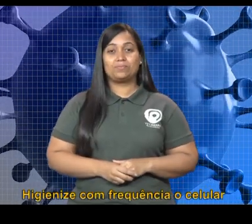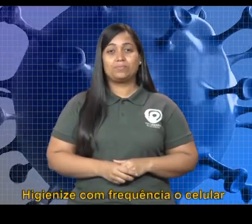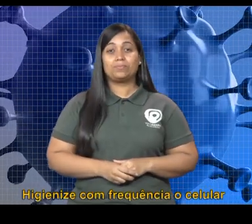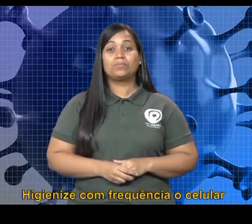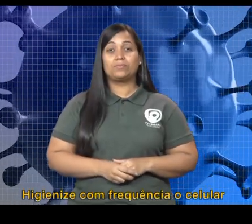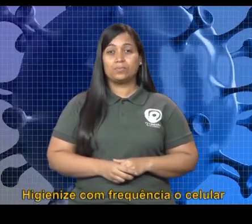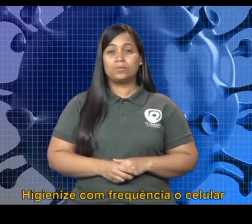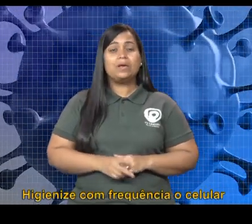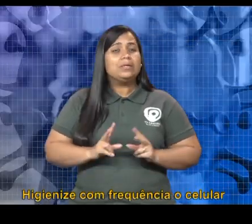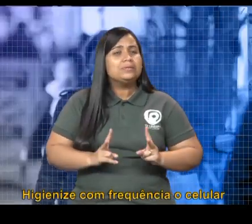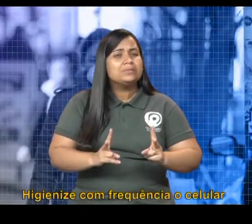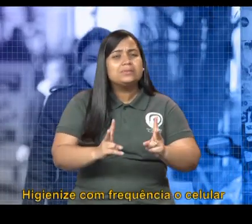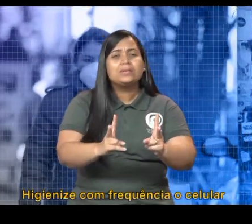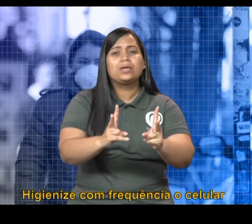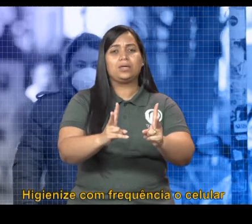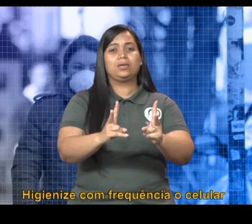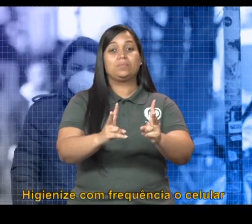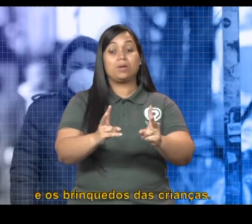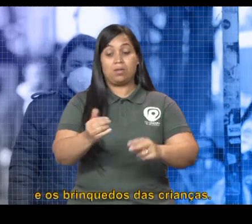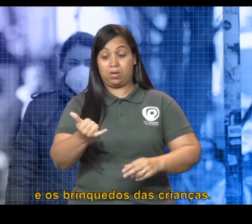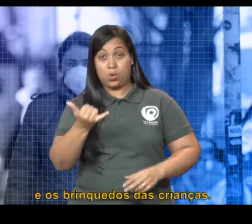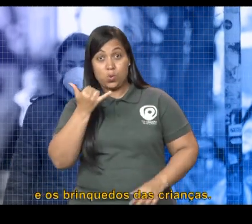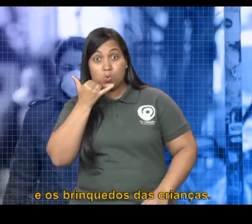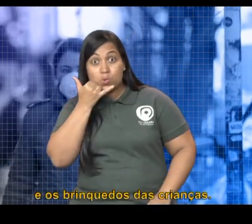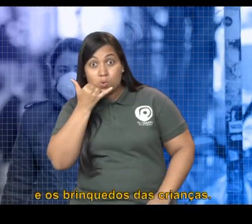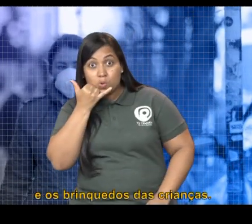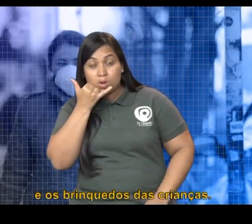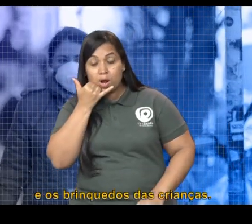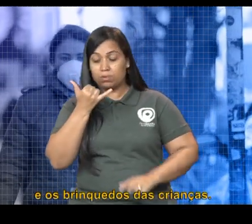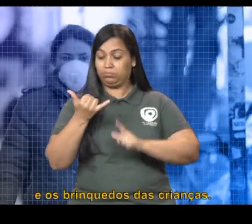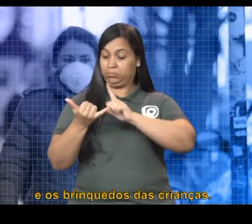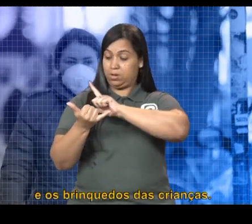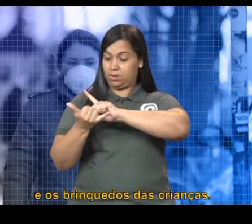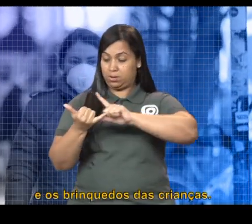Higienize com frequência o celular e os brinquedos das crianças.